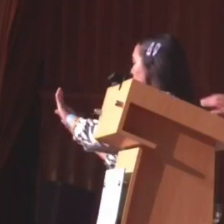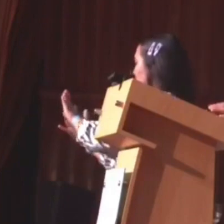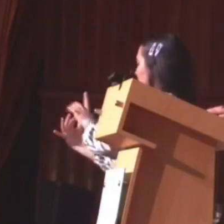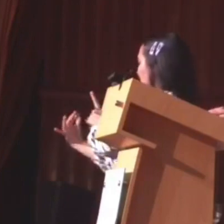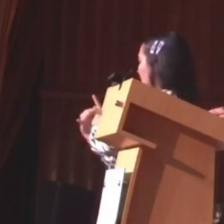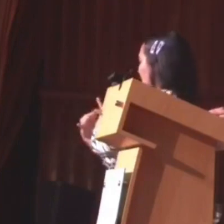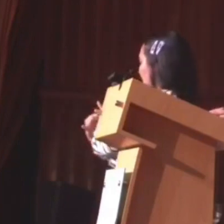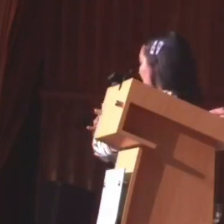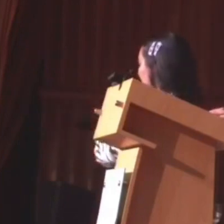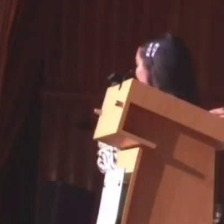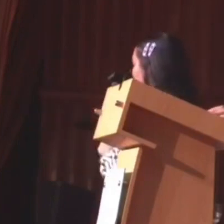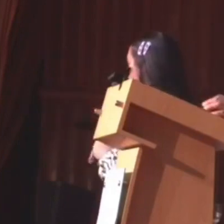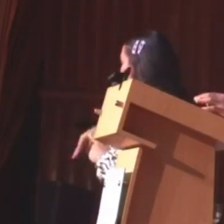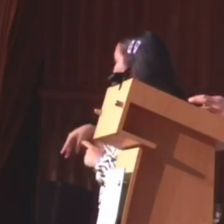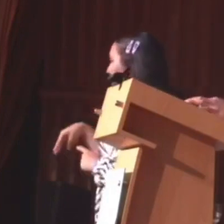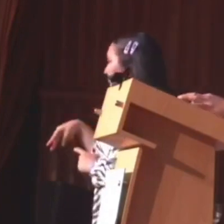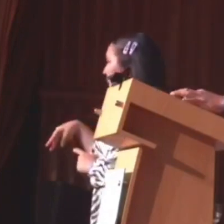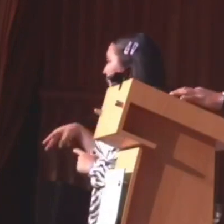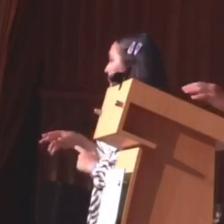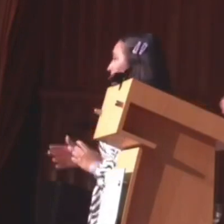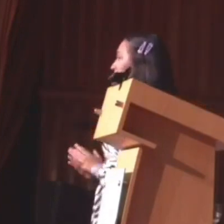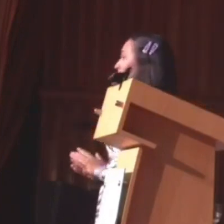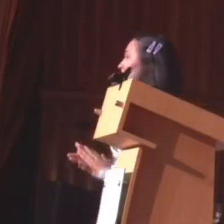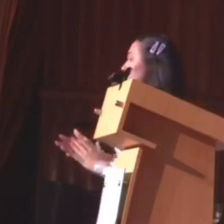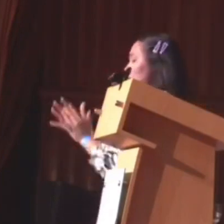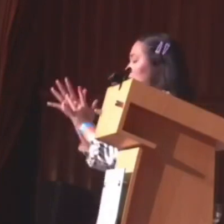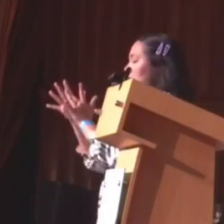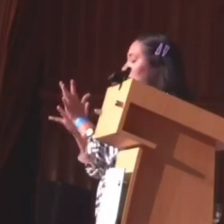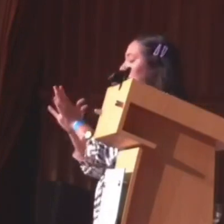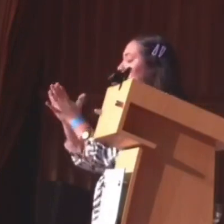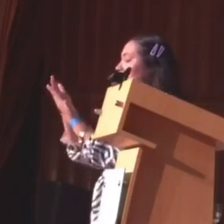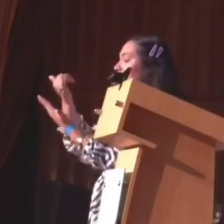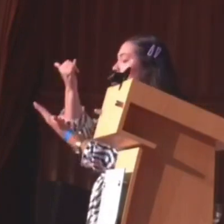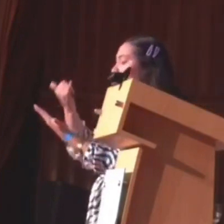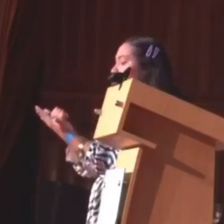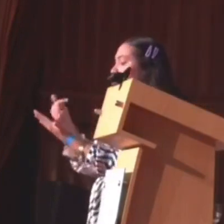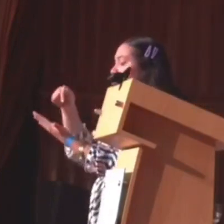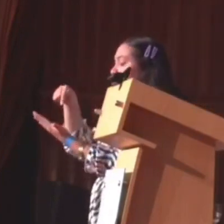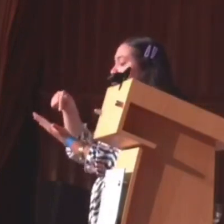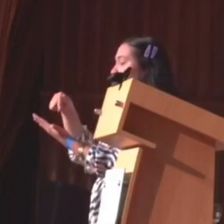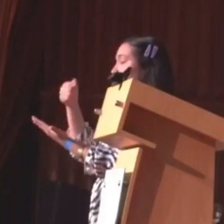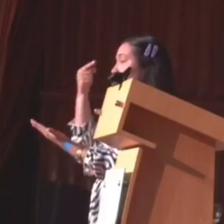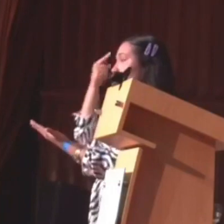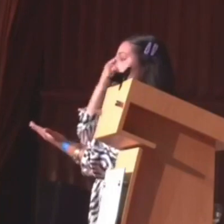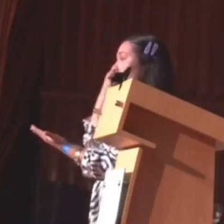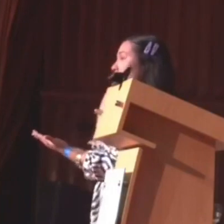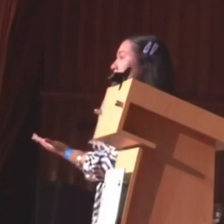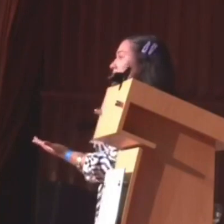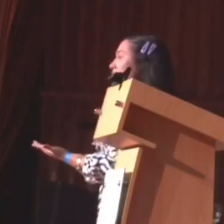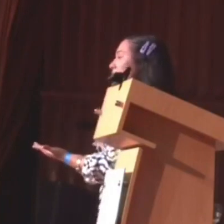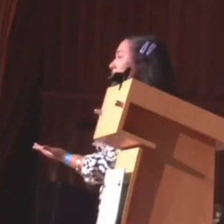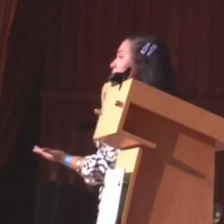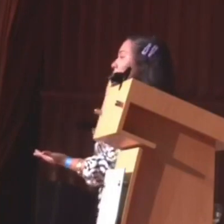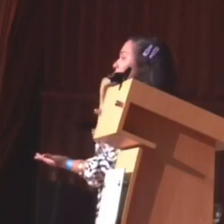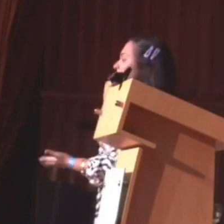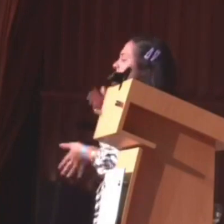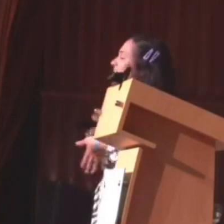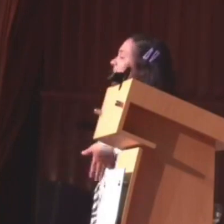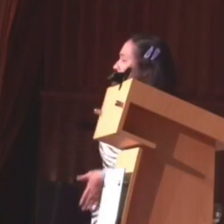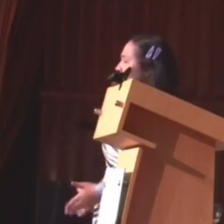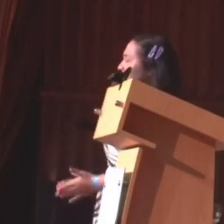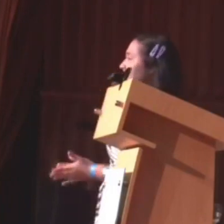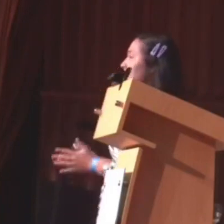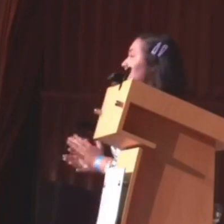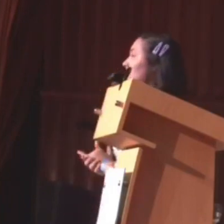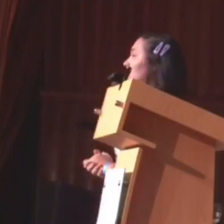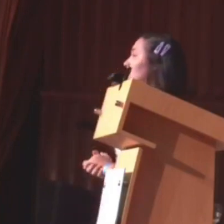coló. La Biblia dice que un día una mujer estaba dando a luz un hijo y dijo aquella